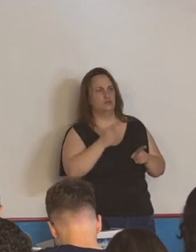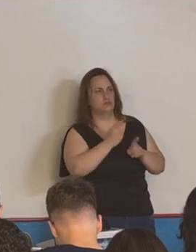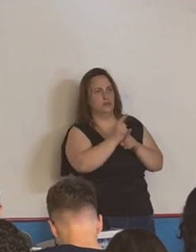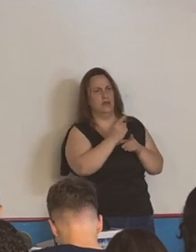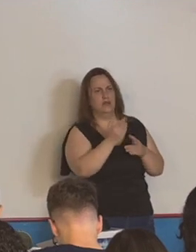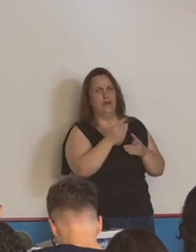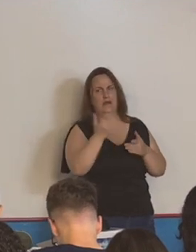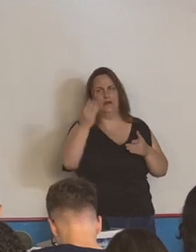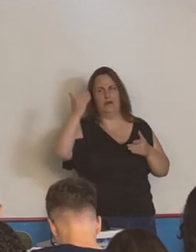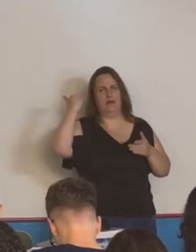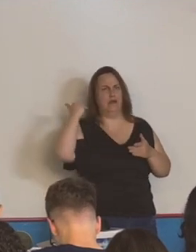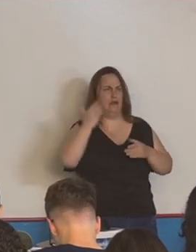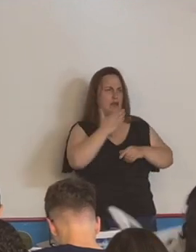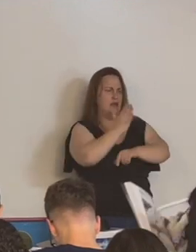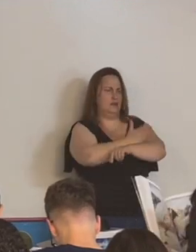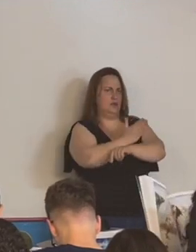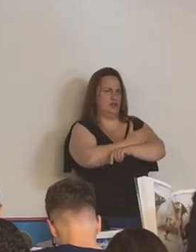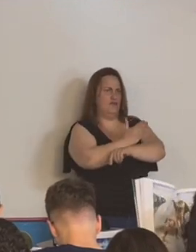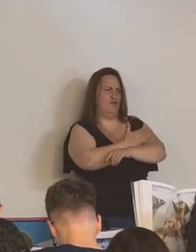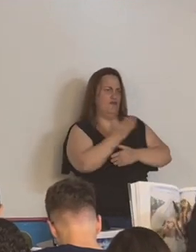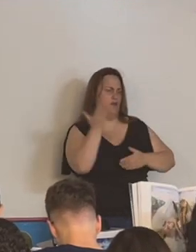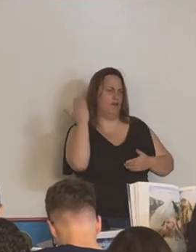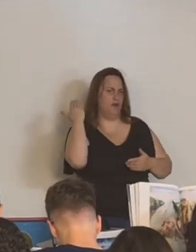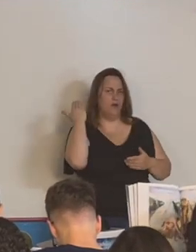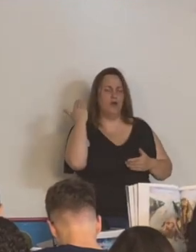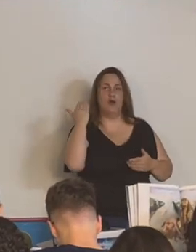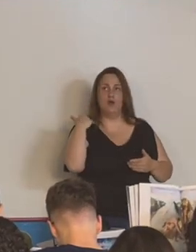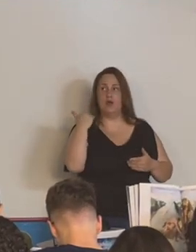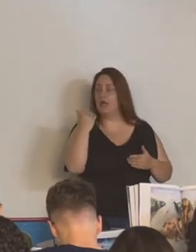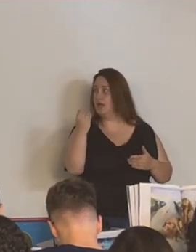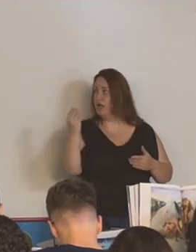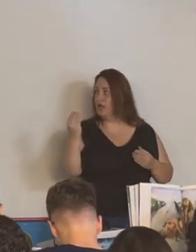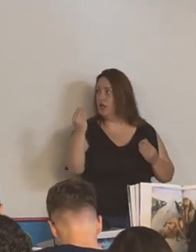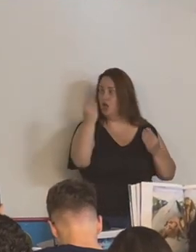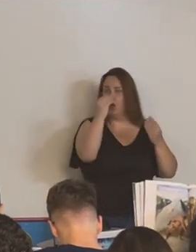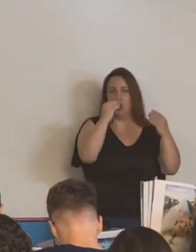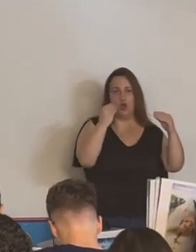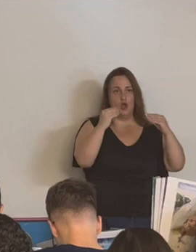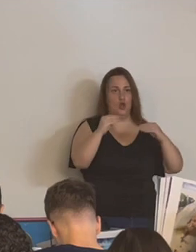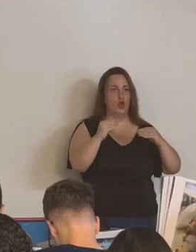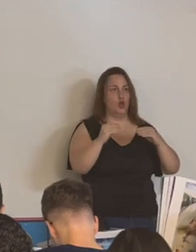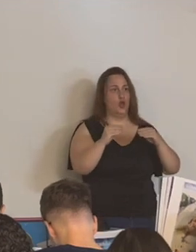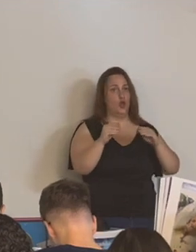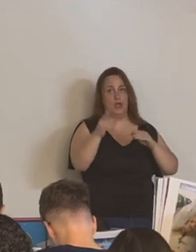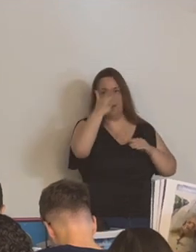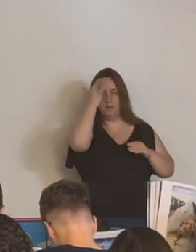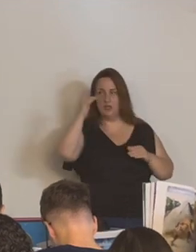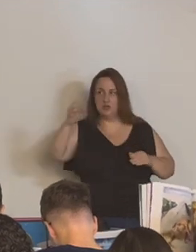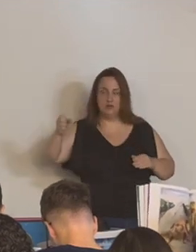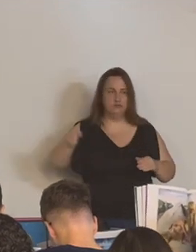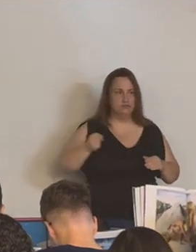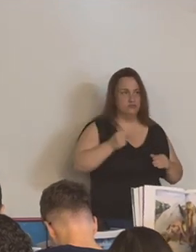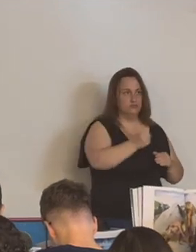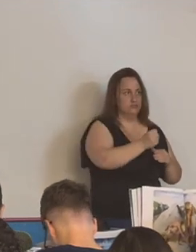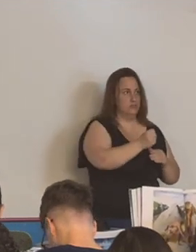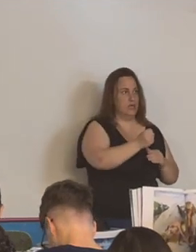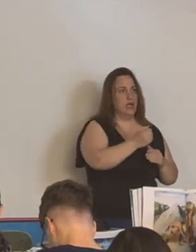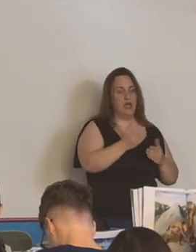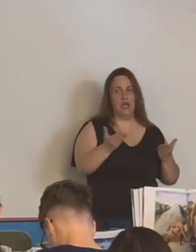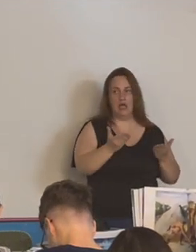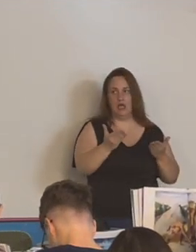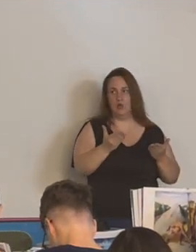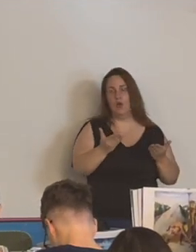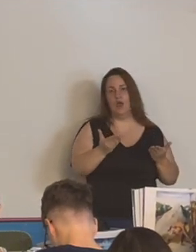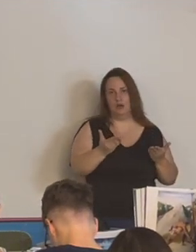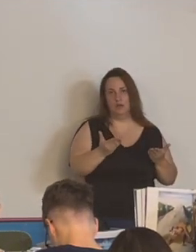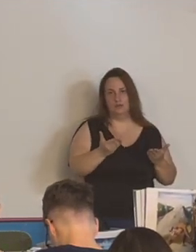vezes medieval, assim, que são afrescos, e eu coloco personagens de hoje em dia, né? Então, essa mais uma vez eu